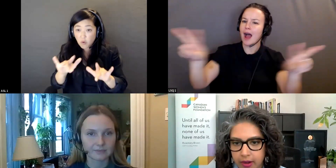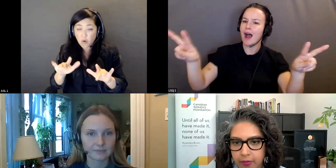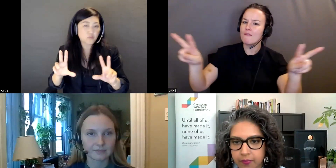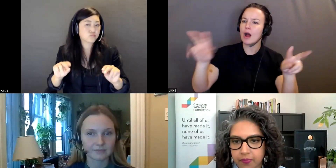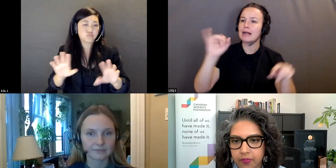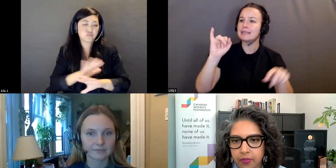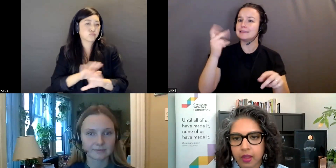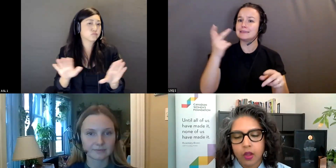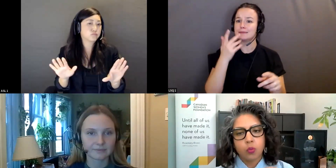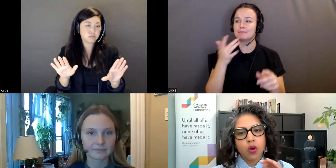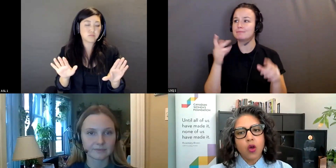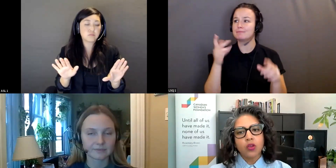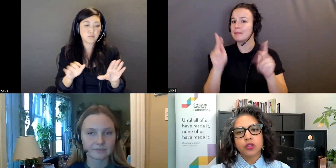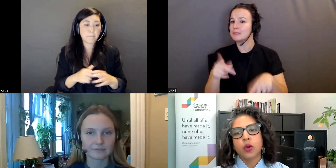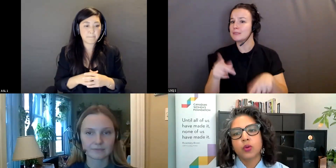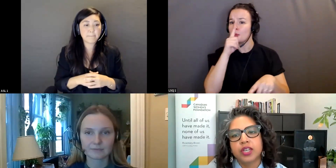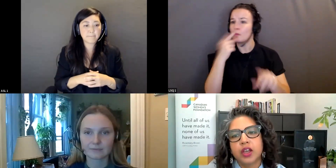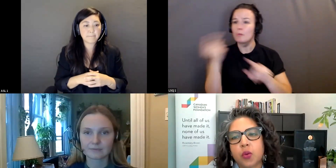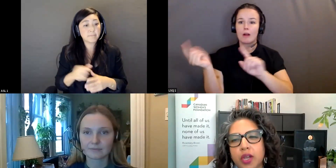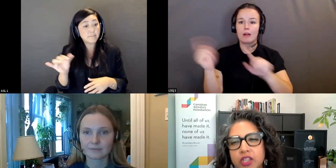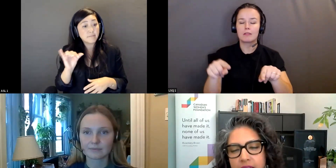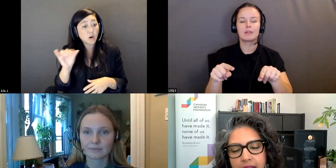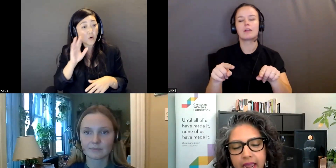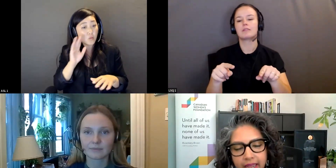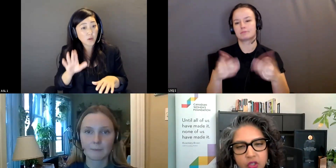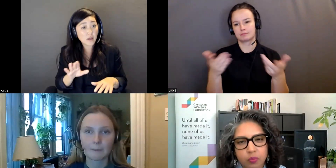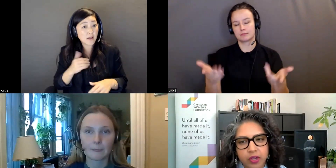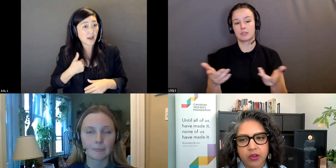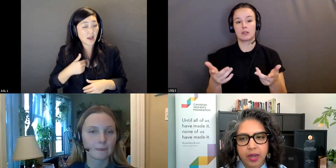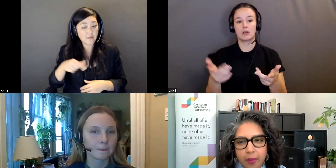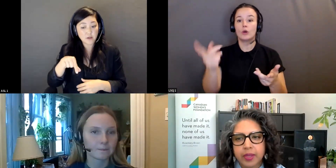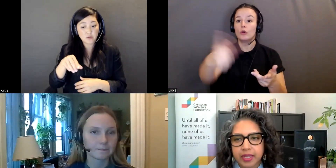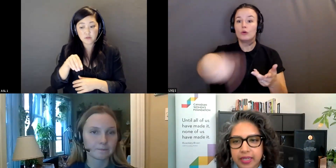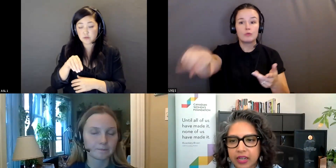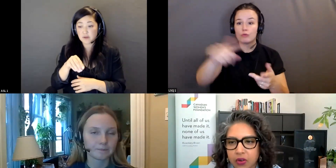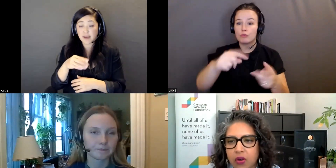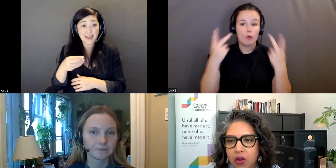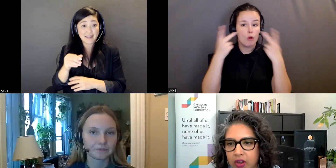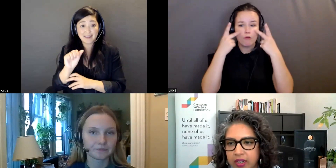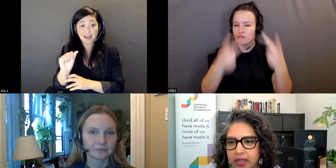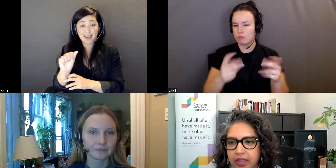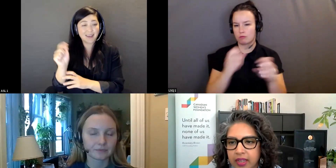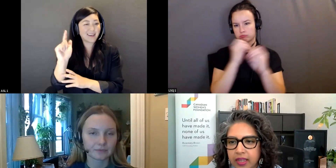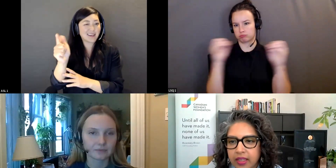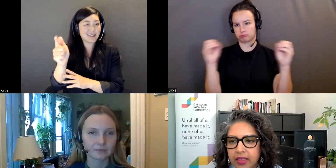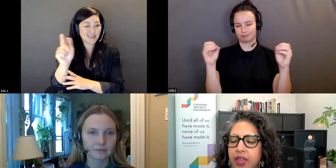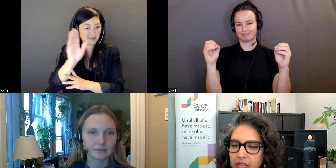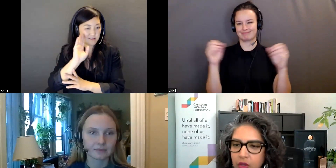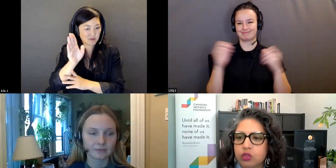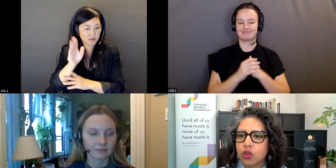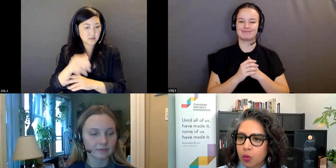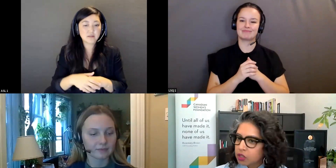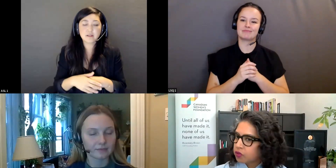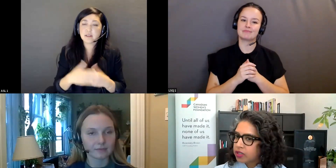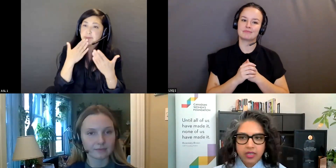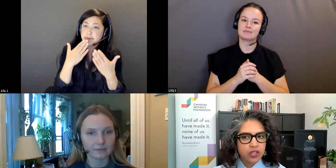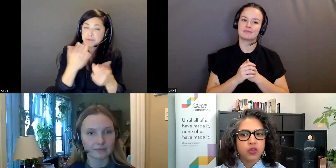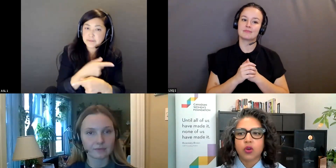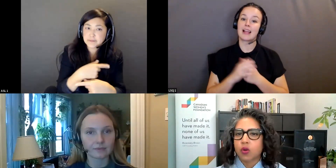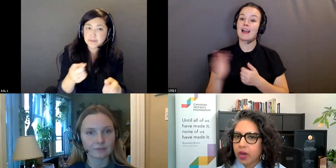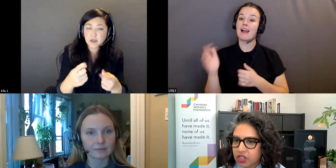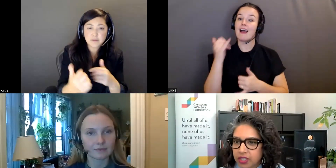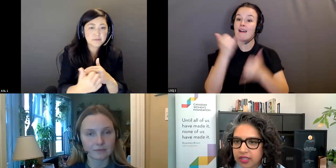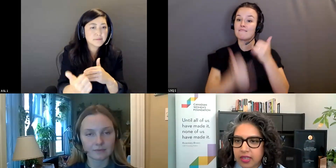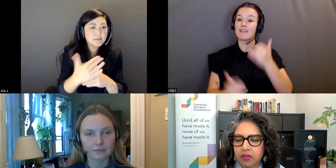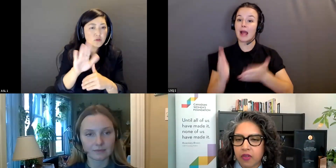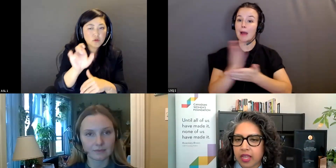joindre à nous aujourd'hui. Sachez qu'on ne vous verra pas sur l'enregistrement. Nous aurons aussi une période de questions-réponses